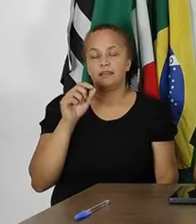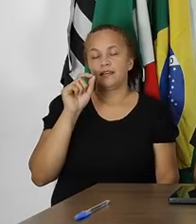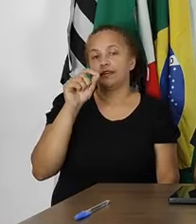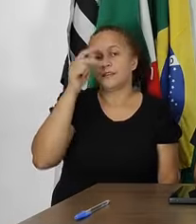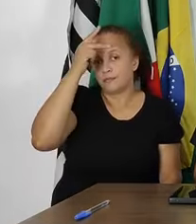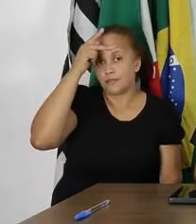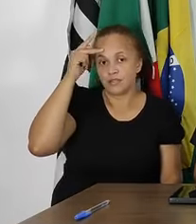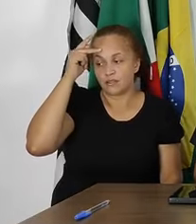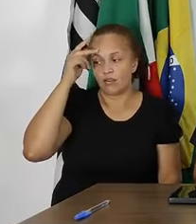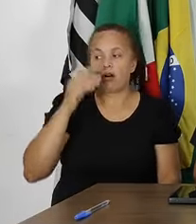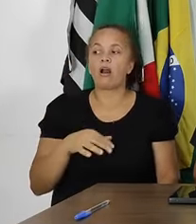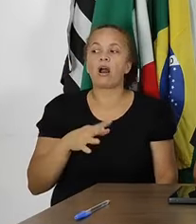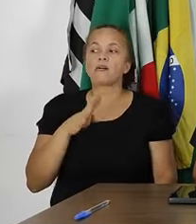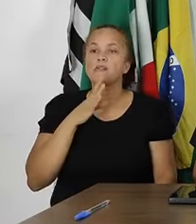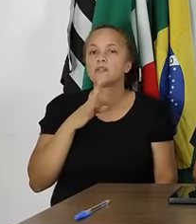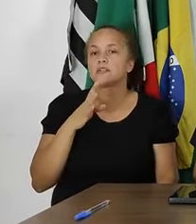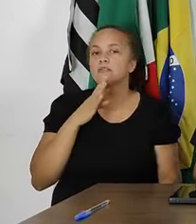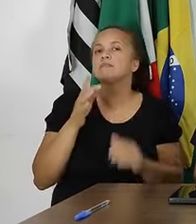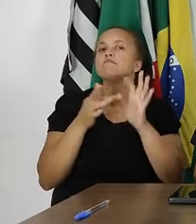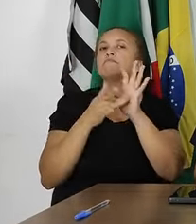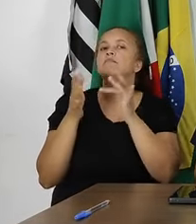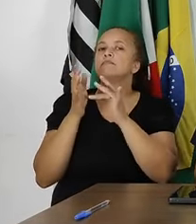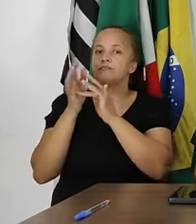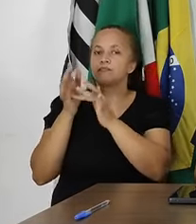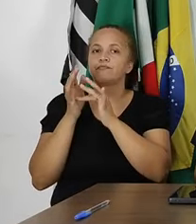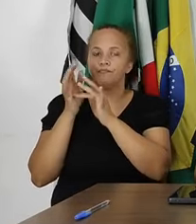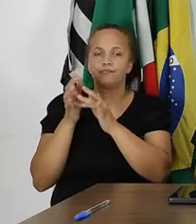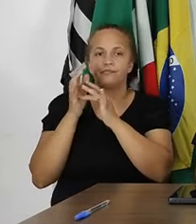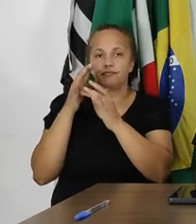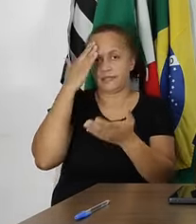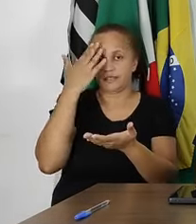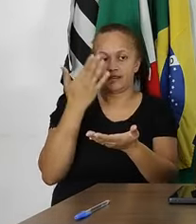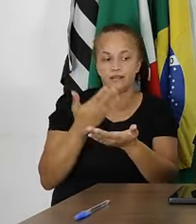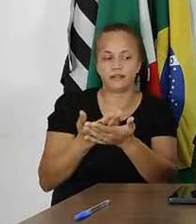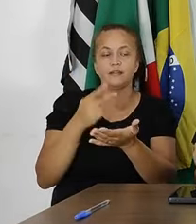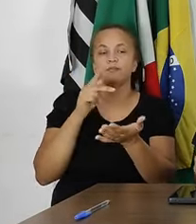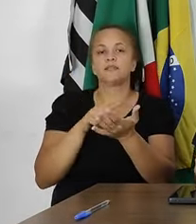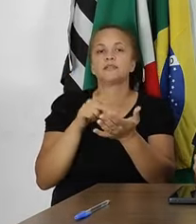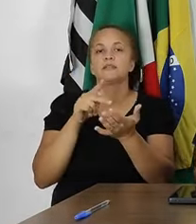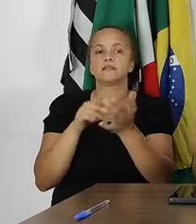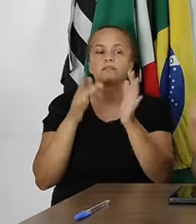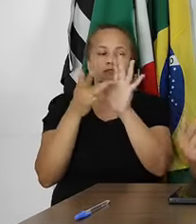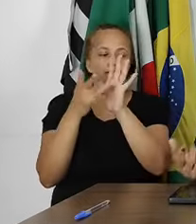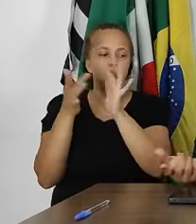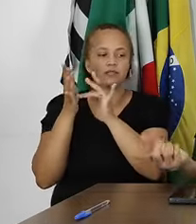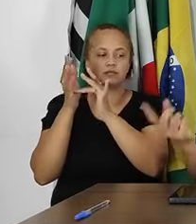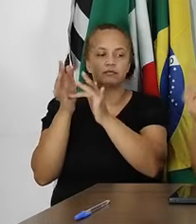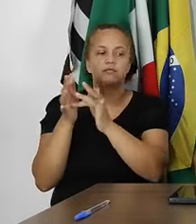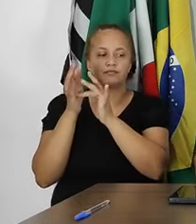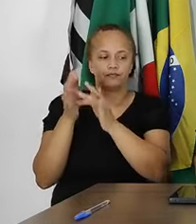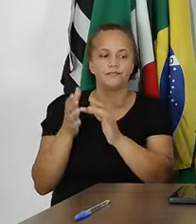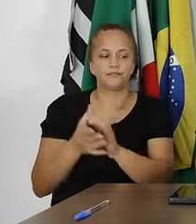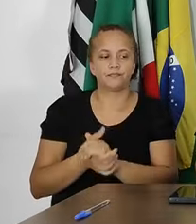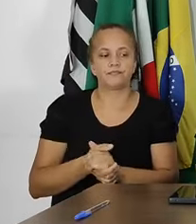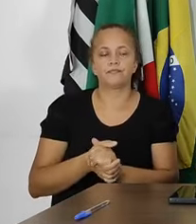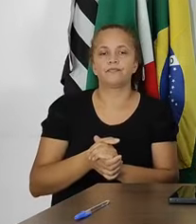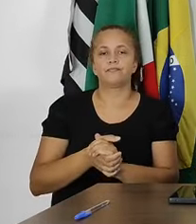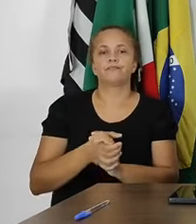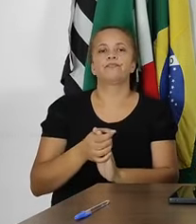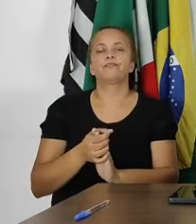instruídos, segundo é a verdade em Jesus. No sentido de que, quanto ao trato